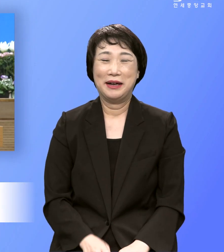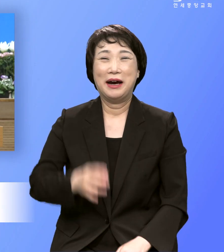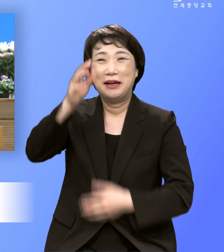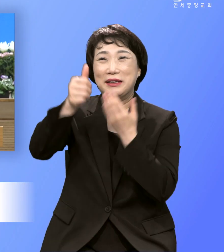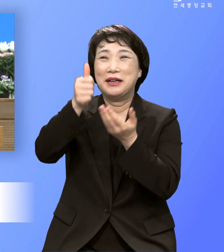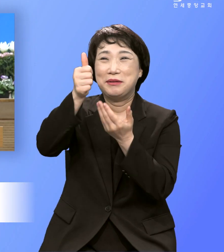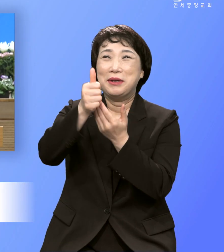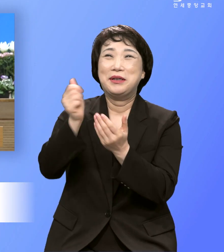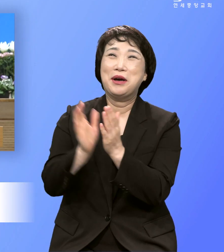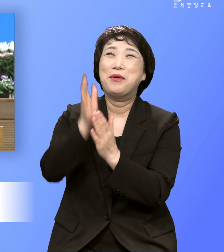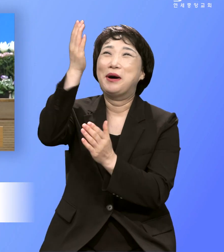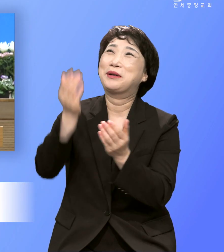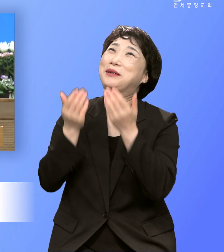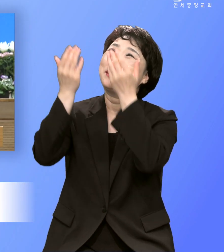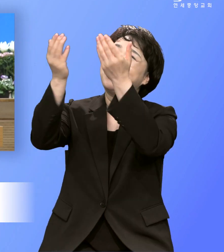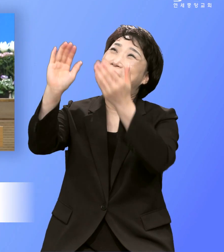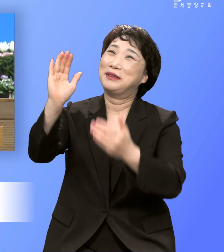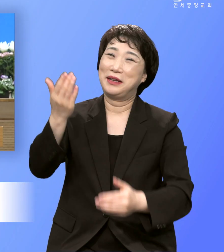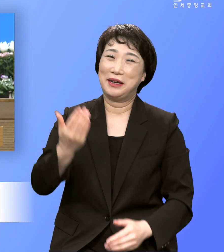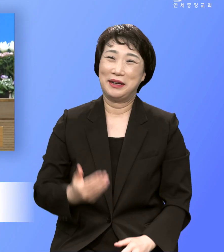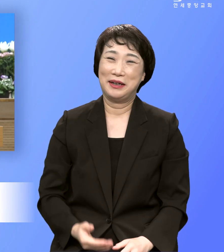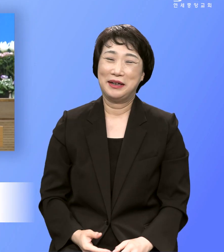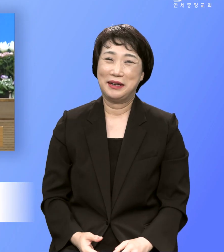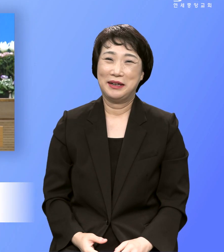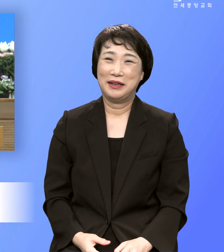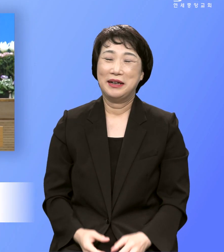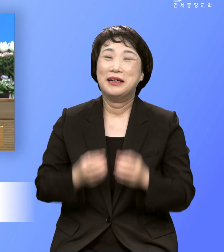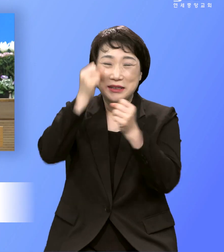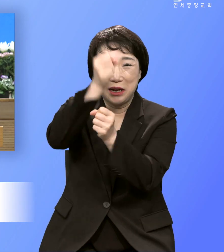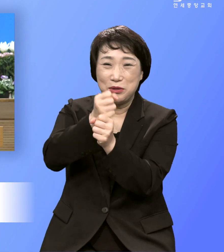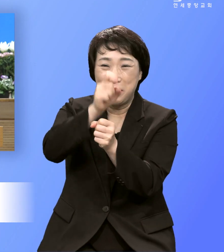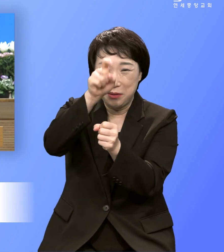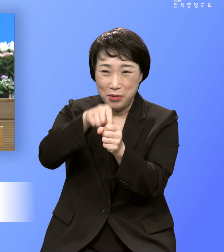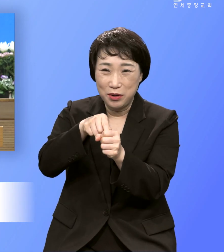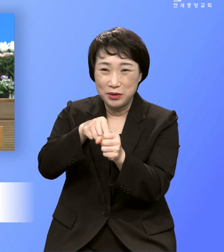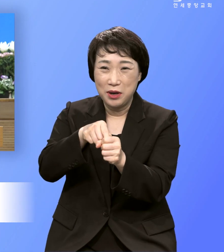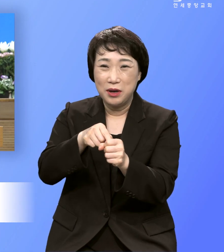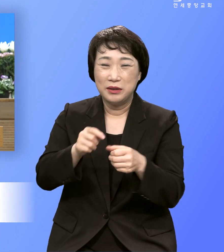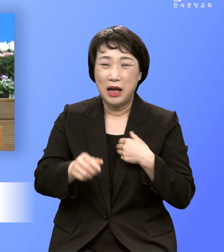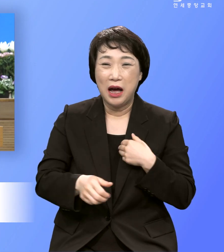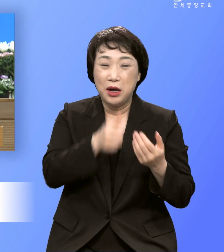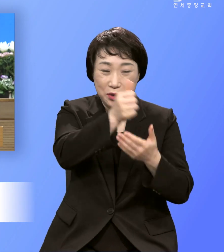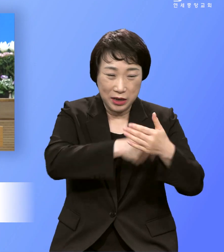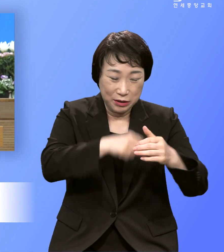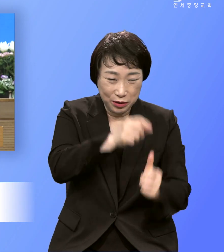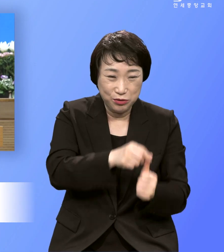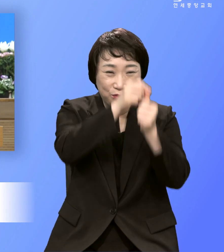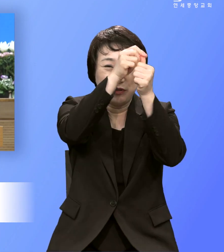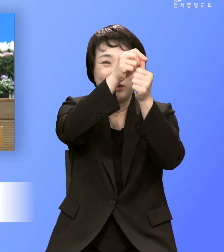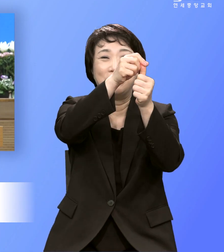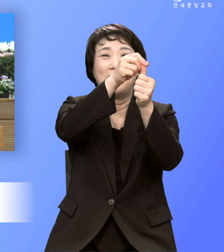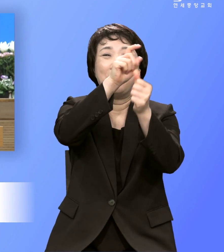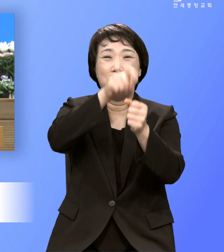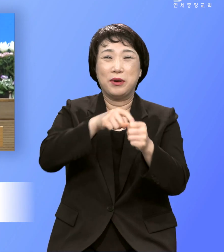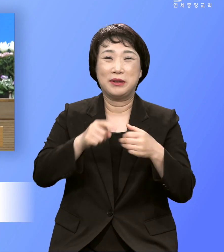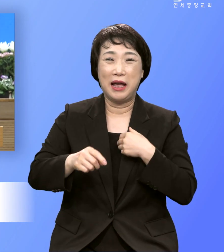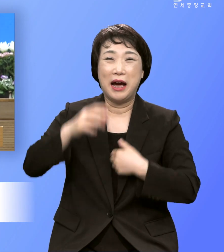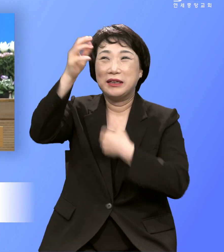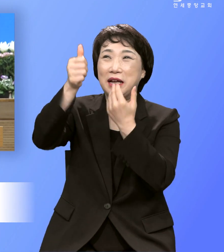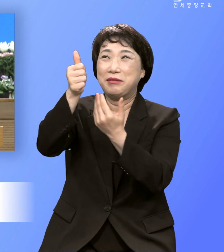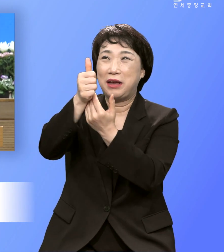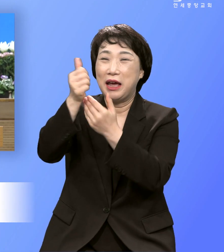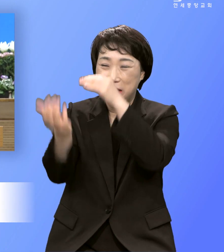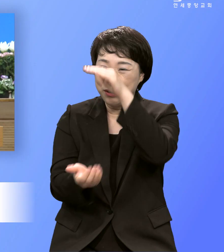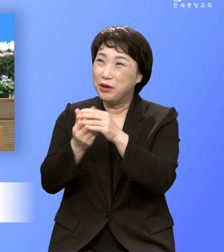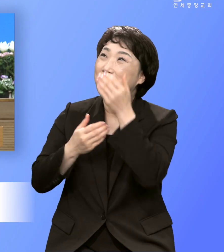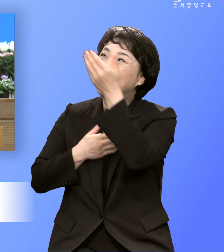하나님을 영화롭게 해야지. 창조하신 목적과 재해에서 구원하신 목적이 나로 하나님께